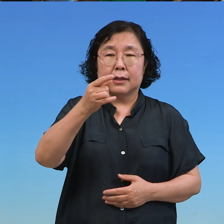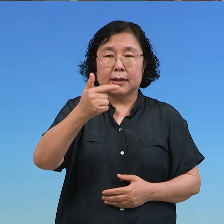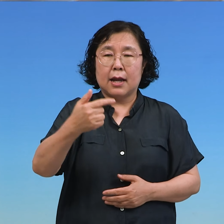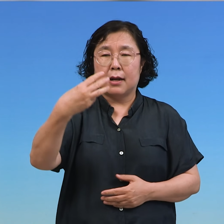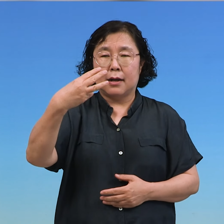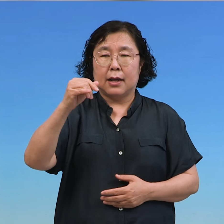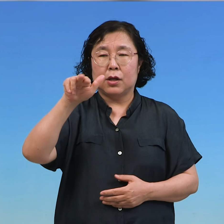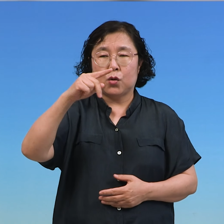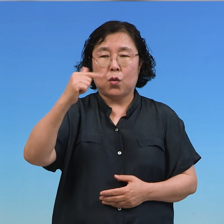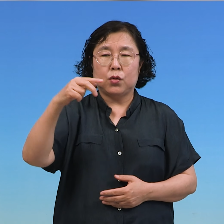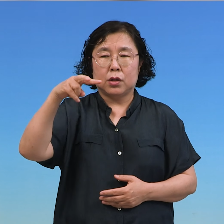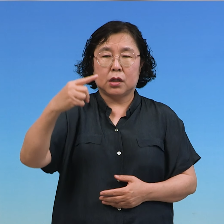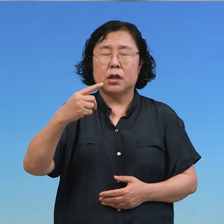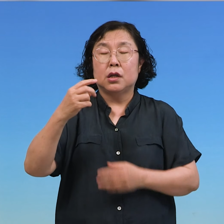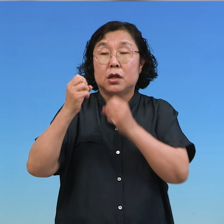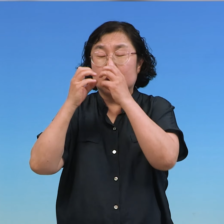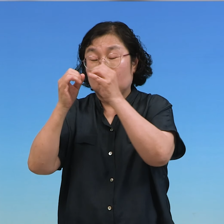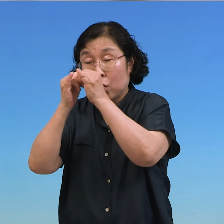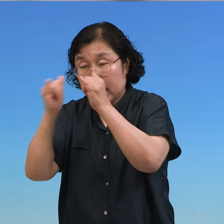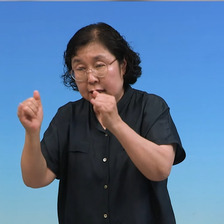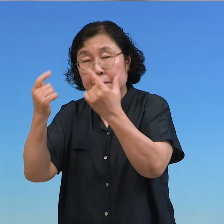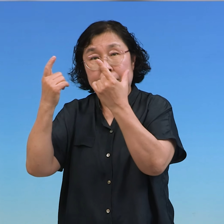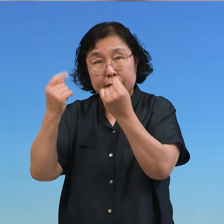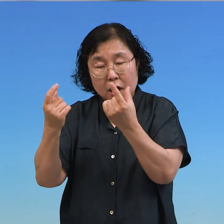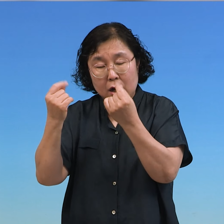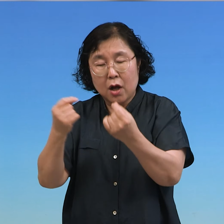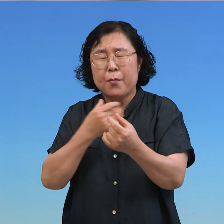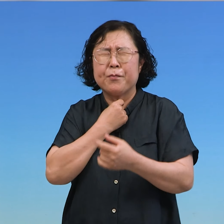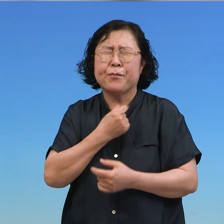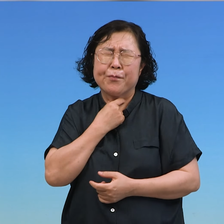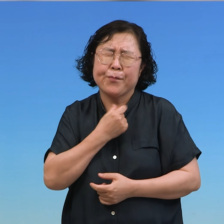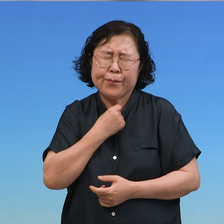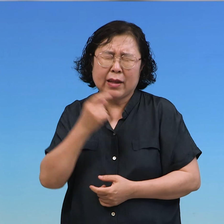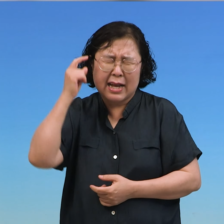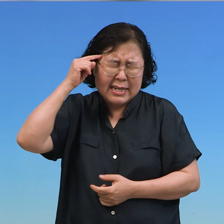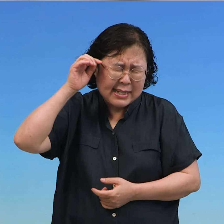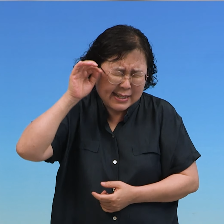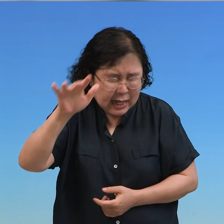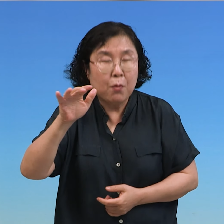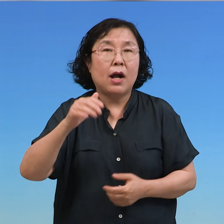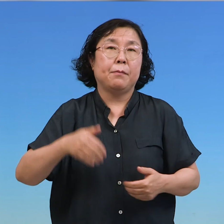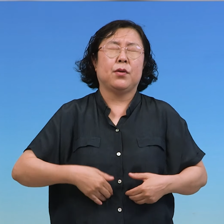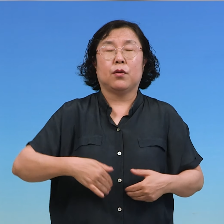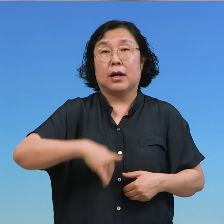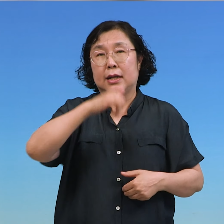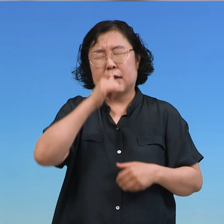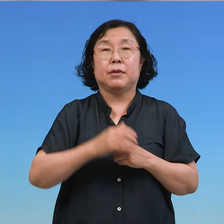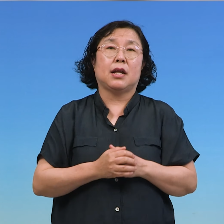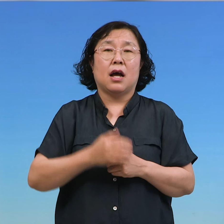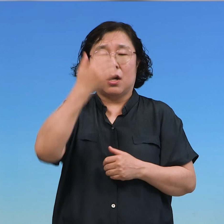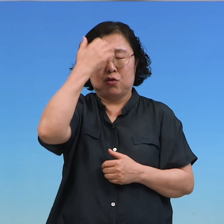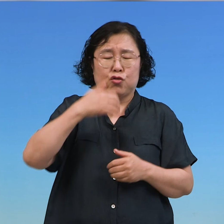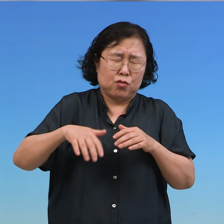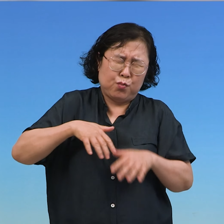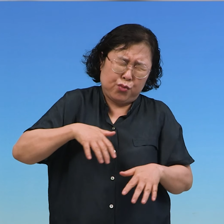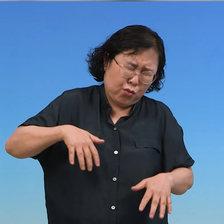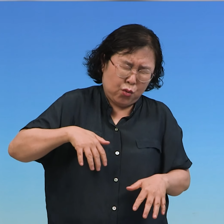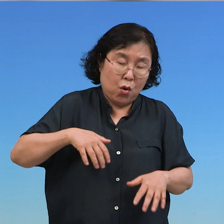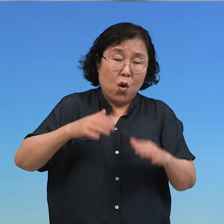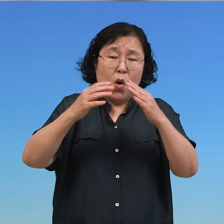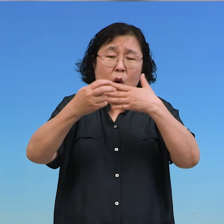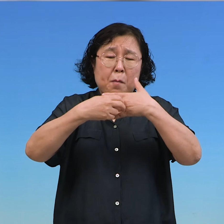소원해야 돼요 중풍에 쓰러져 병원에 누워 있는데도 불구하고 너무나